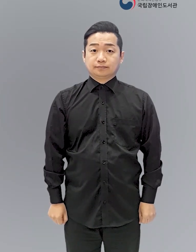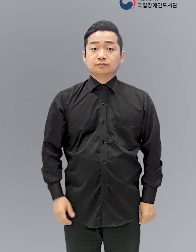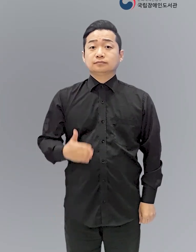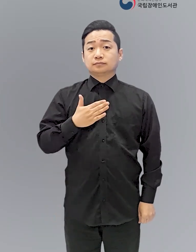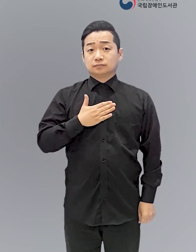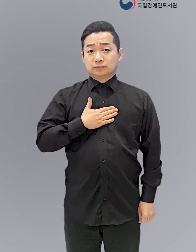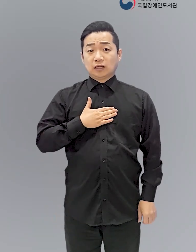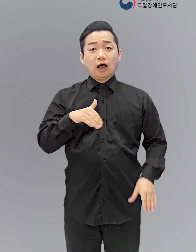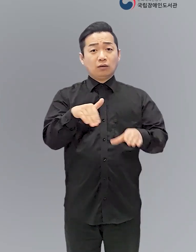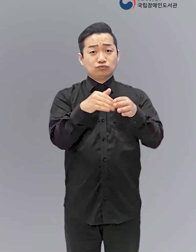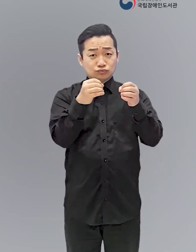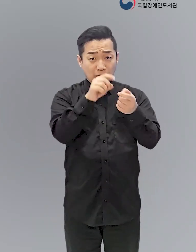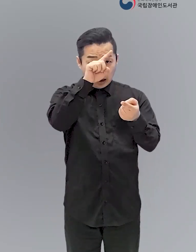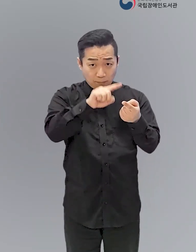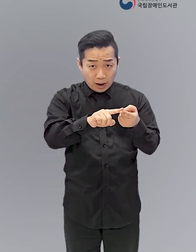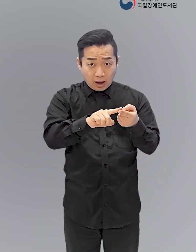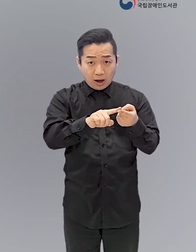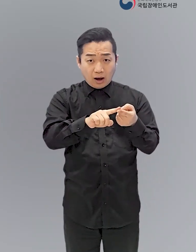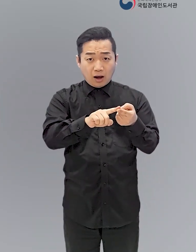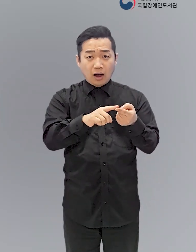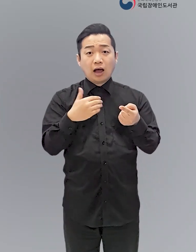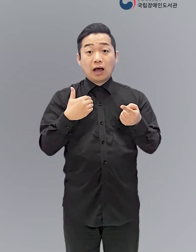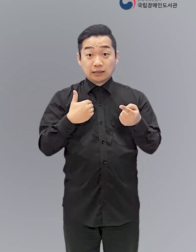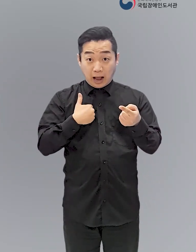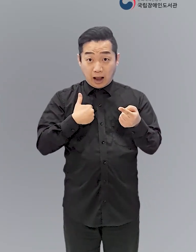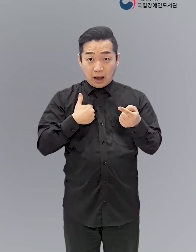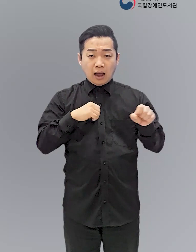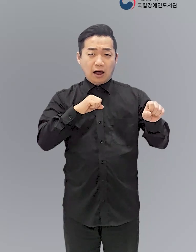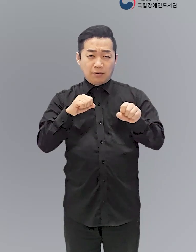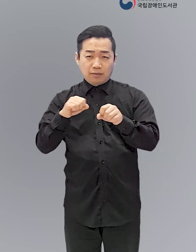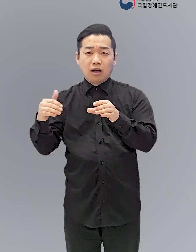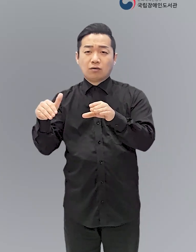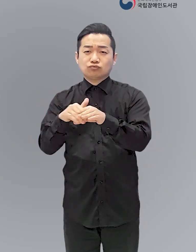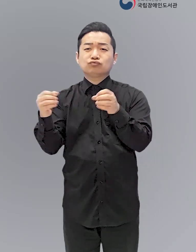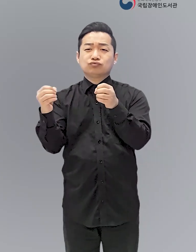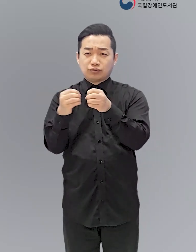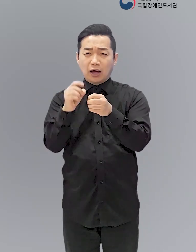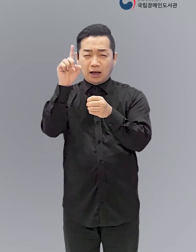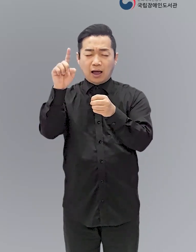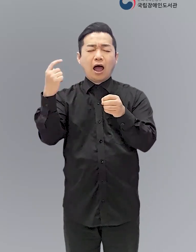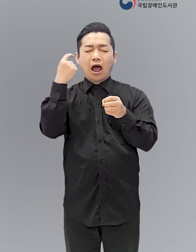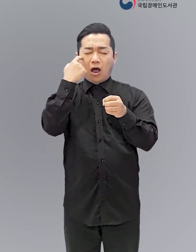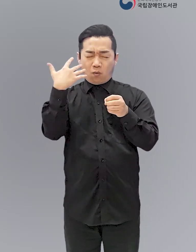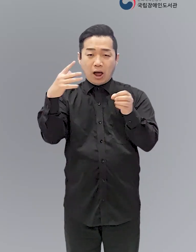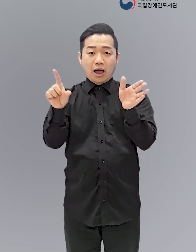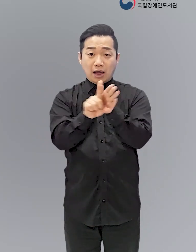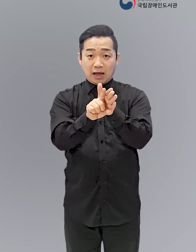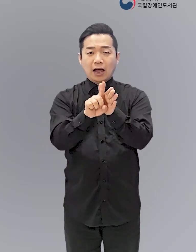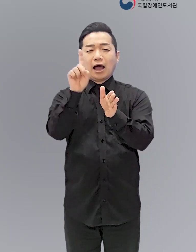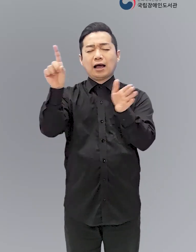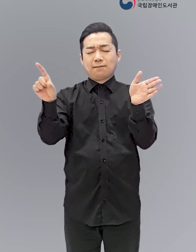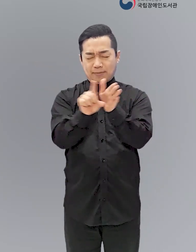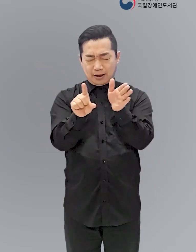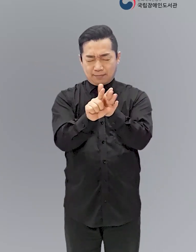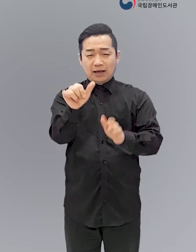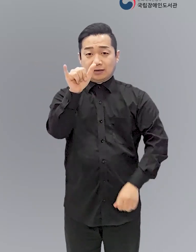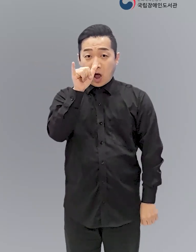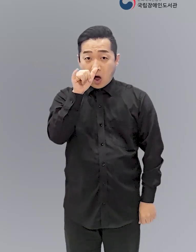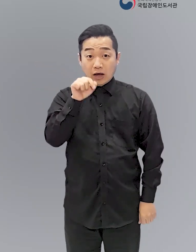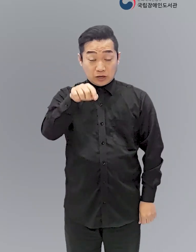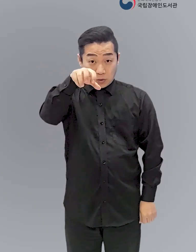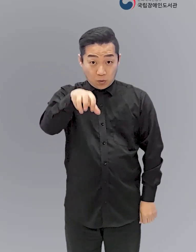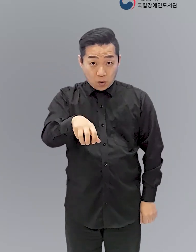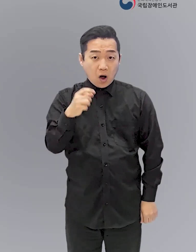나는 문학에 대해, 그러니까 내가 시행하는 문학에 대해 하나의 확신이, 오직 하나의 확신이 있으니